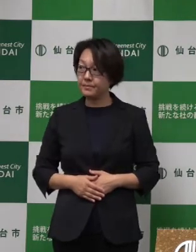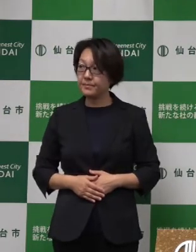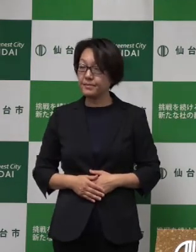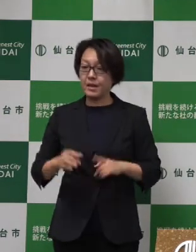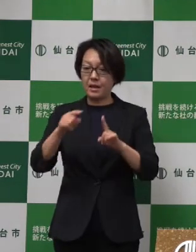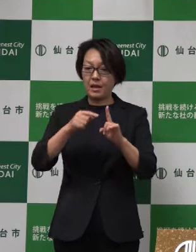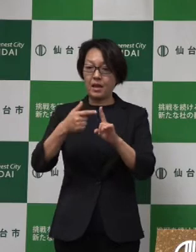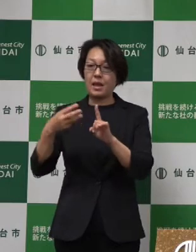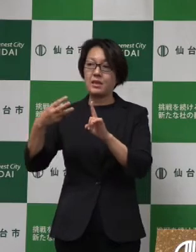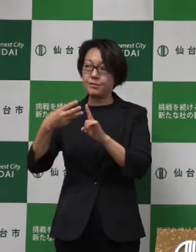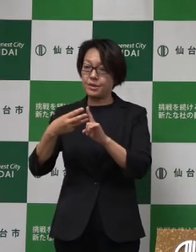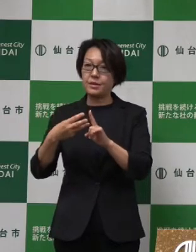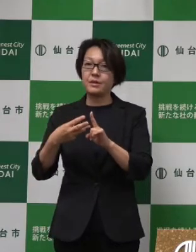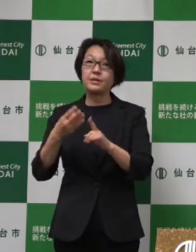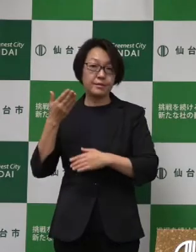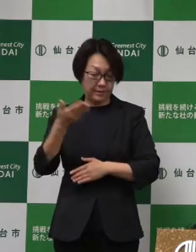KTB の新田と申します。よろしくお願いします。